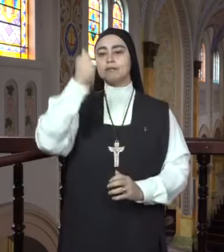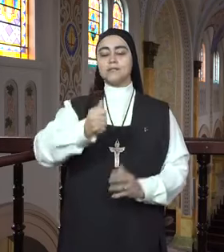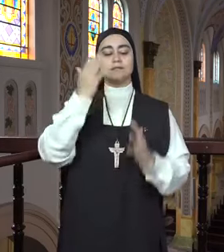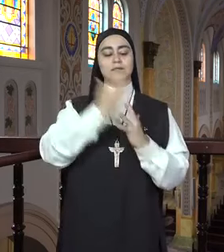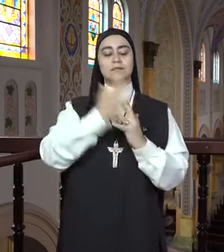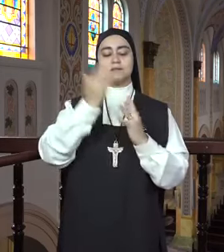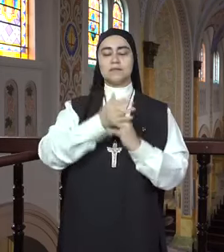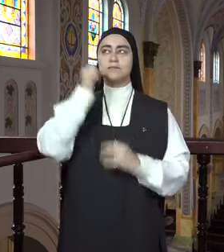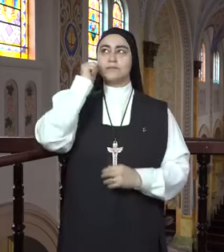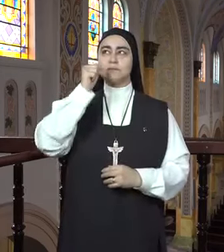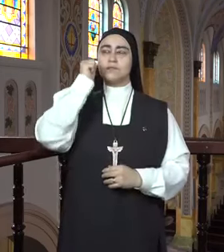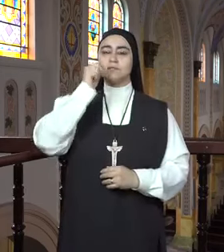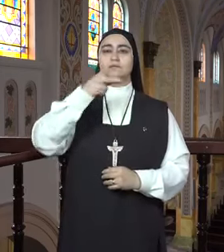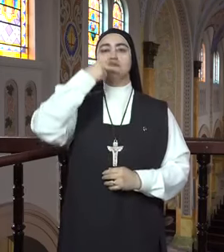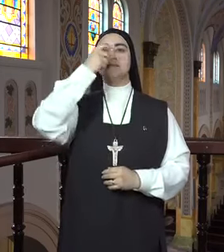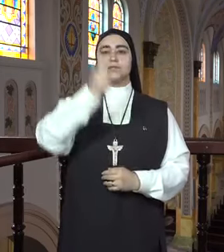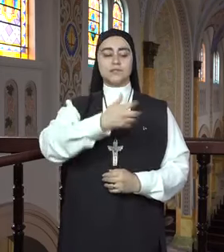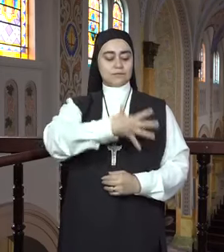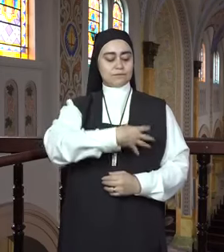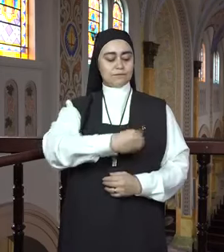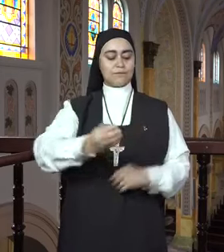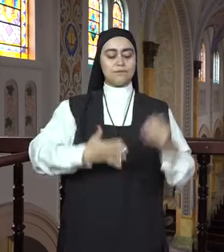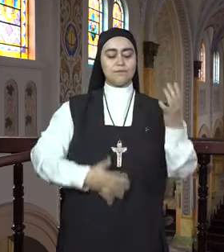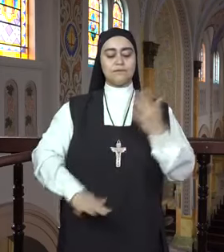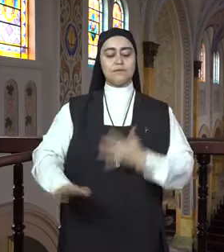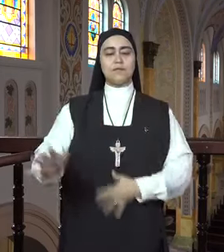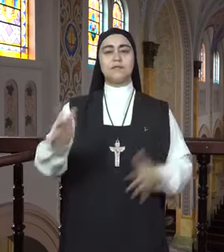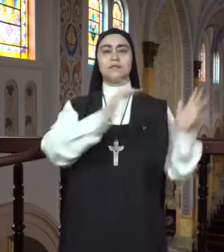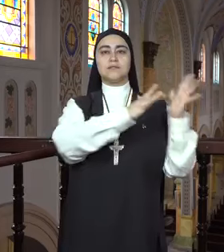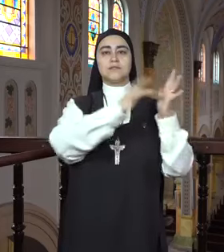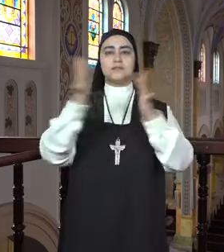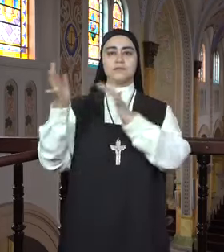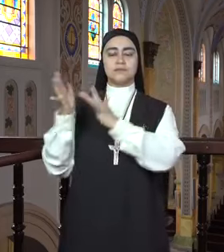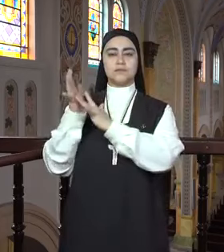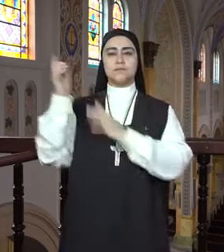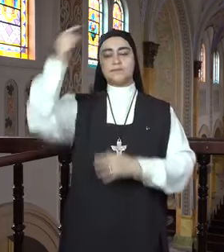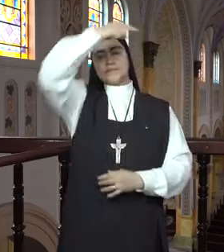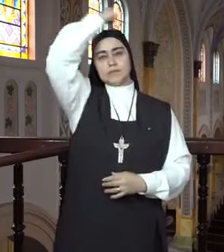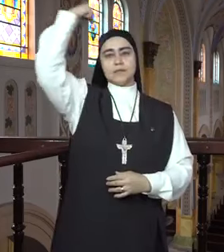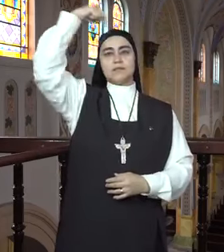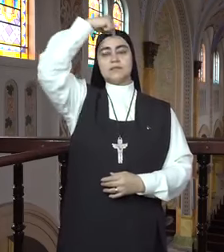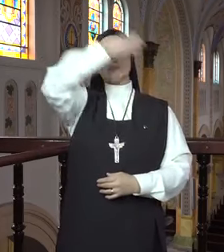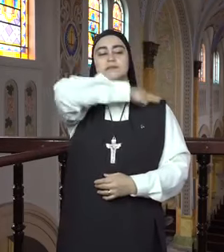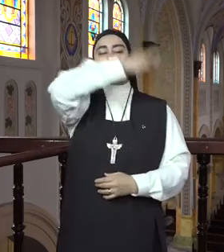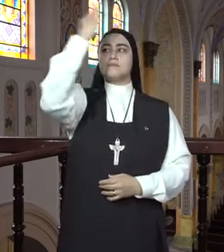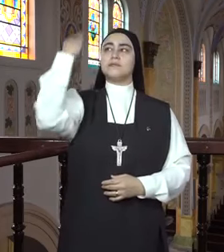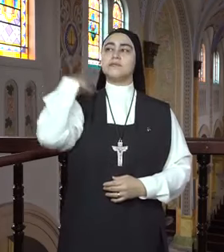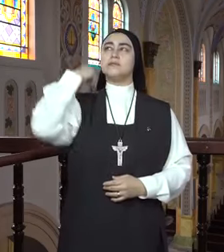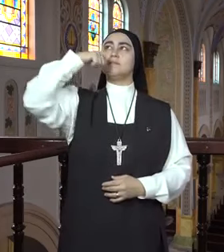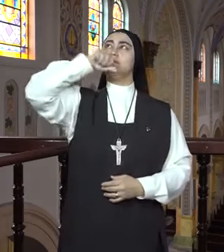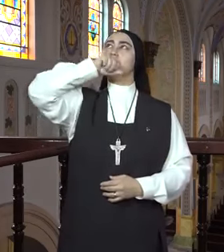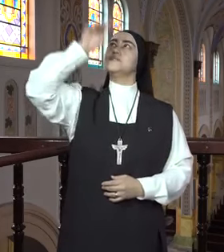vós entre as mulheres, bendito é o fruto do vosso ventre, Jesus. Santa Maria, Mãe de